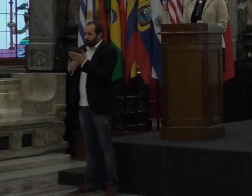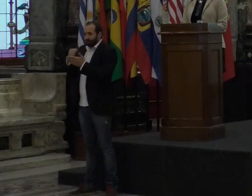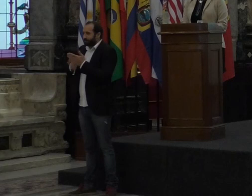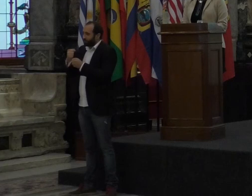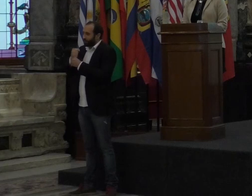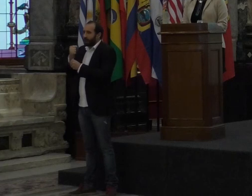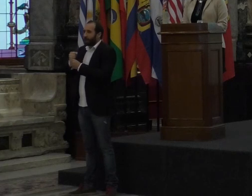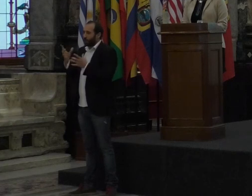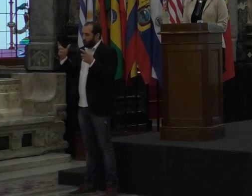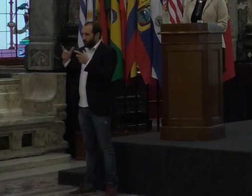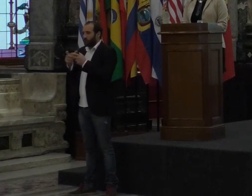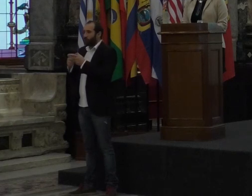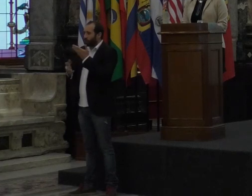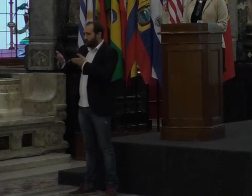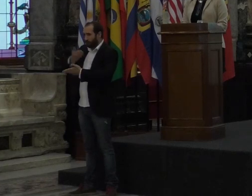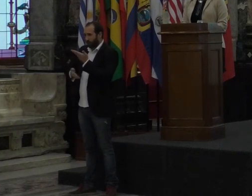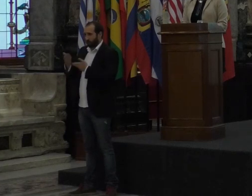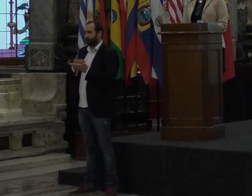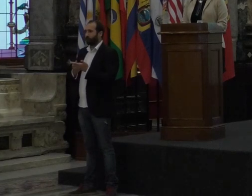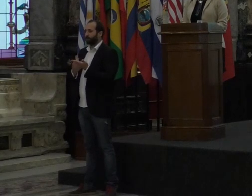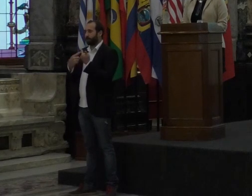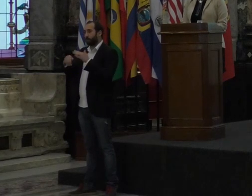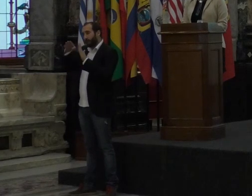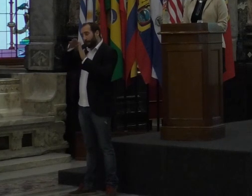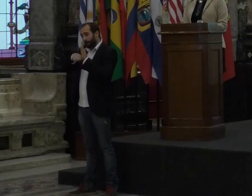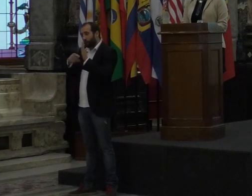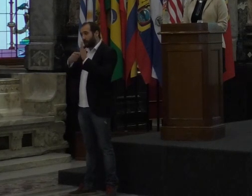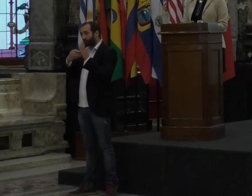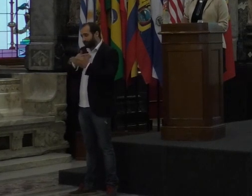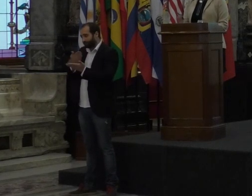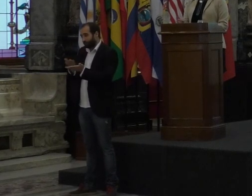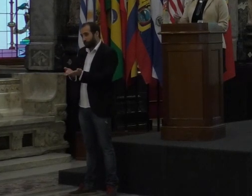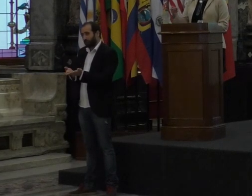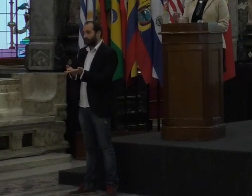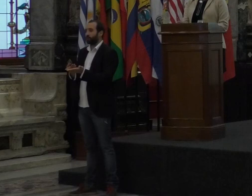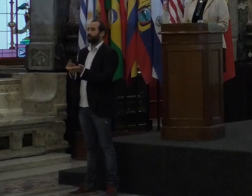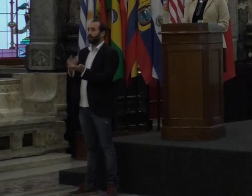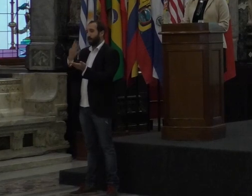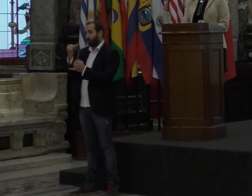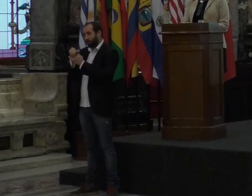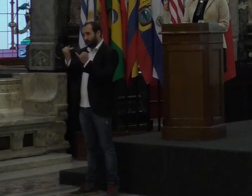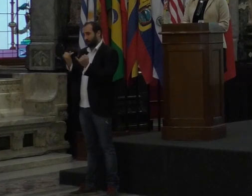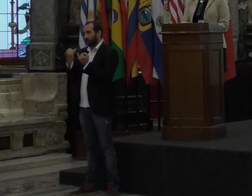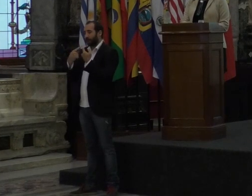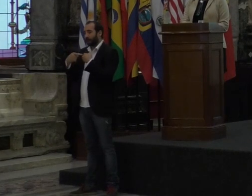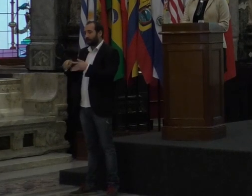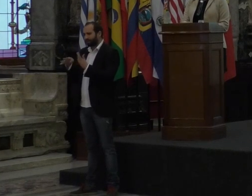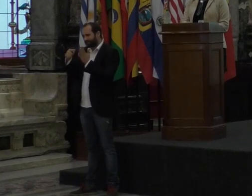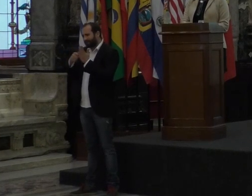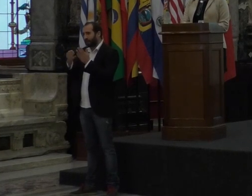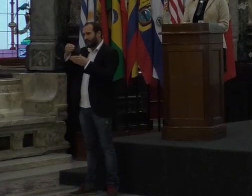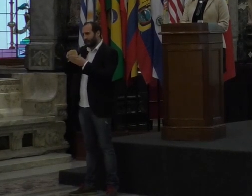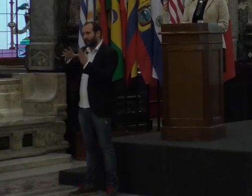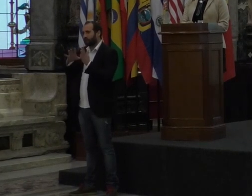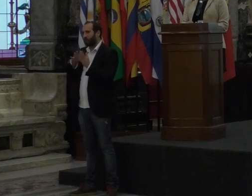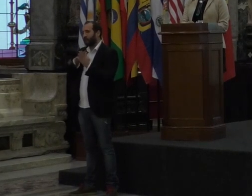forma colectiva y colaborativa. El programa que aquí se presenta para estos 4 días se constituye de las